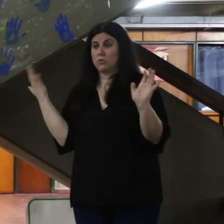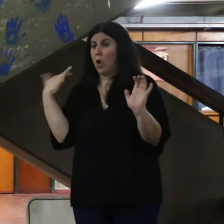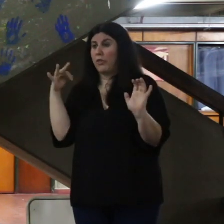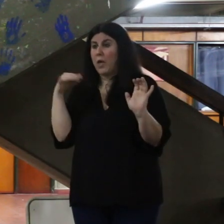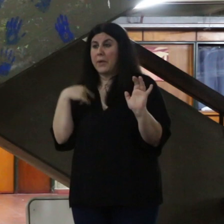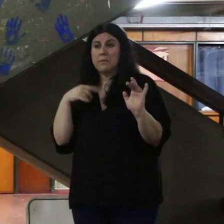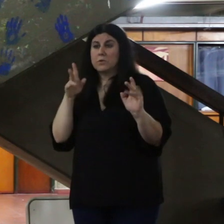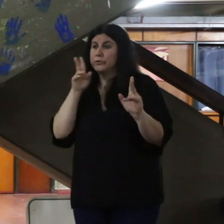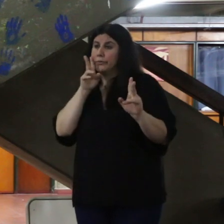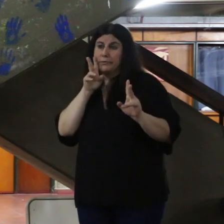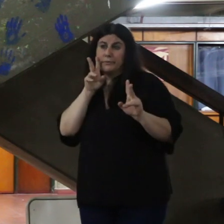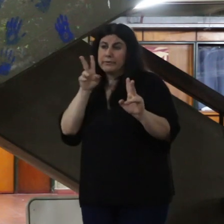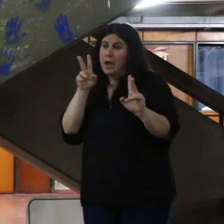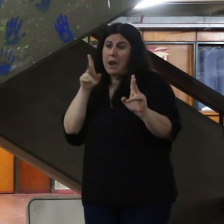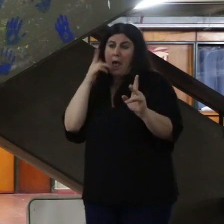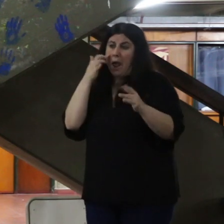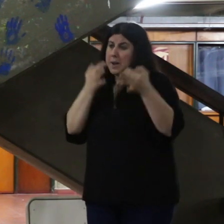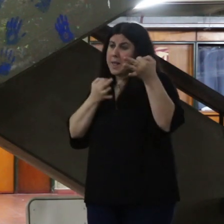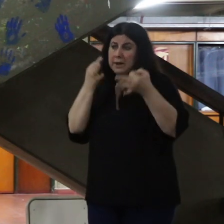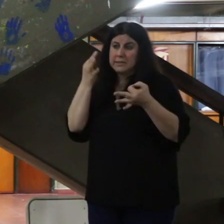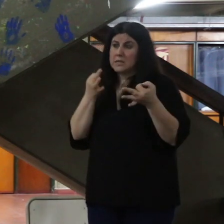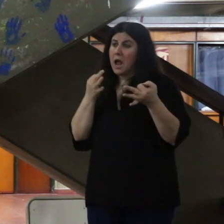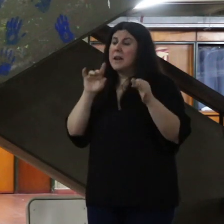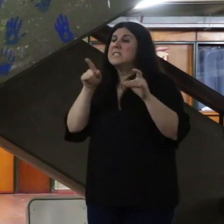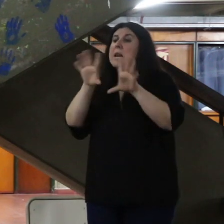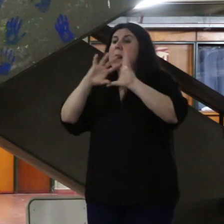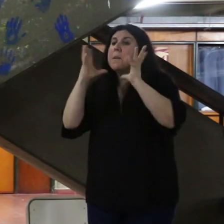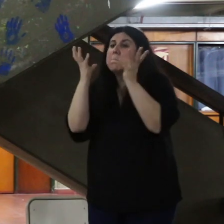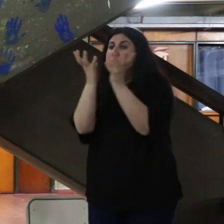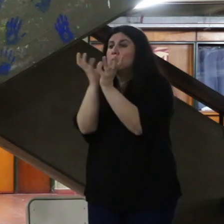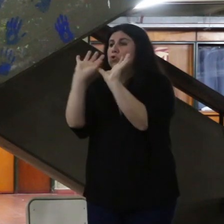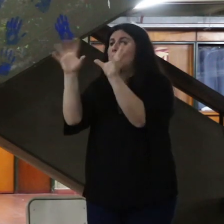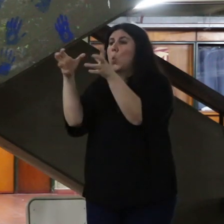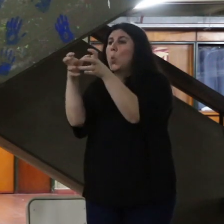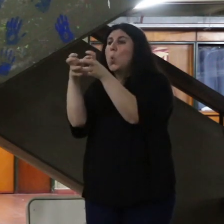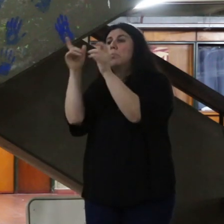allá. Son las nuevas derechas en el mundo.